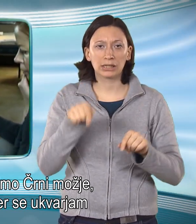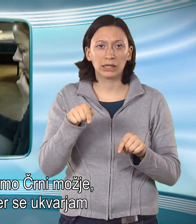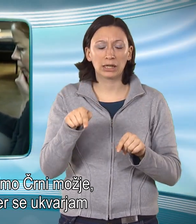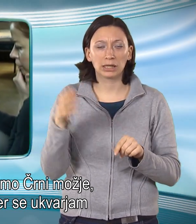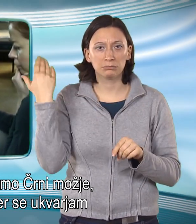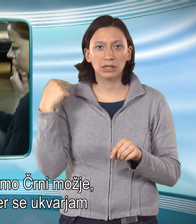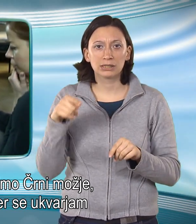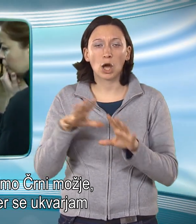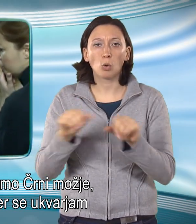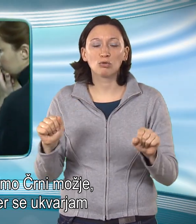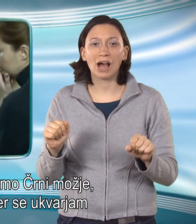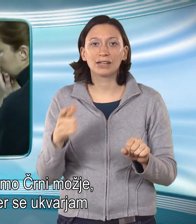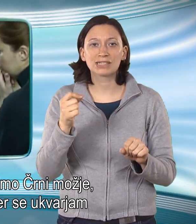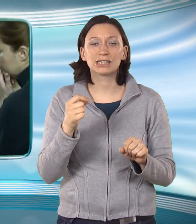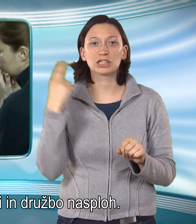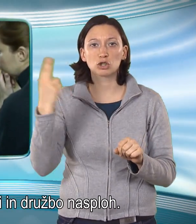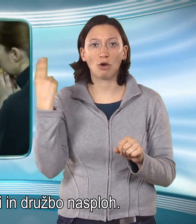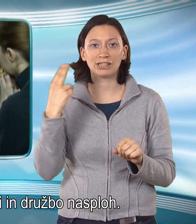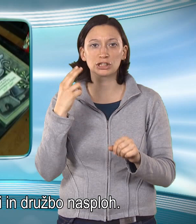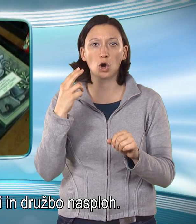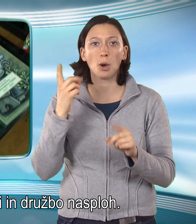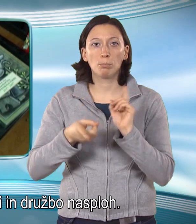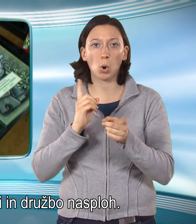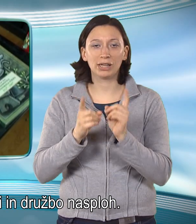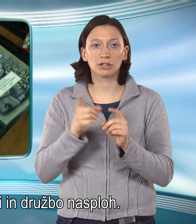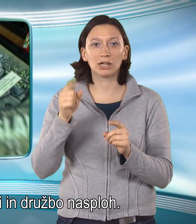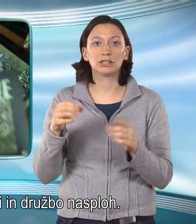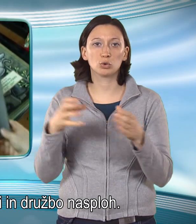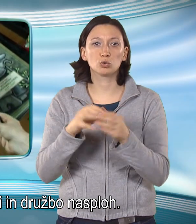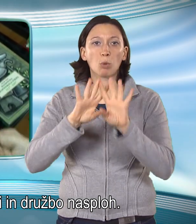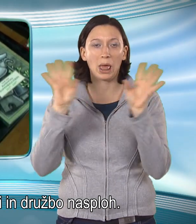kjer se ukvarjam s slovensko politiko in družbo nasploh.